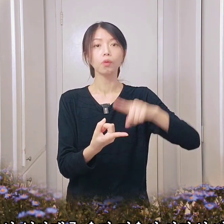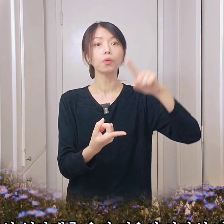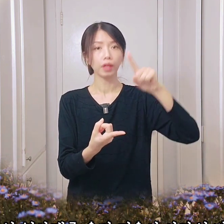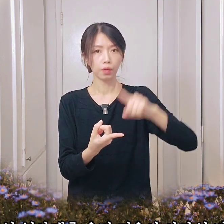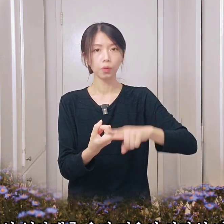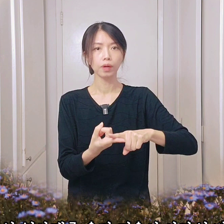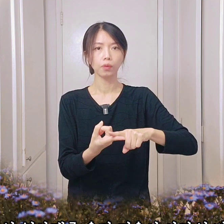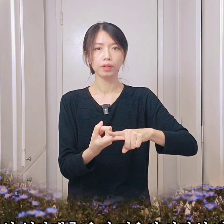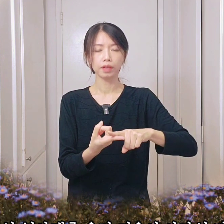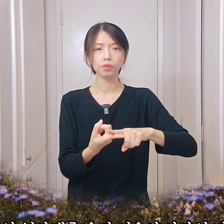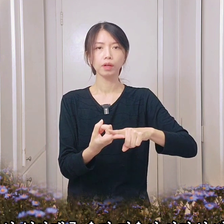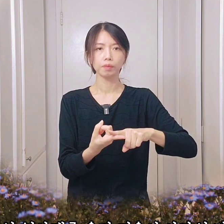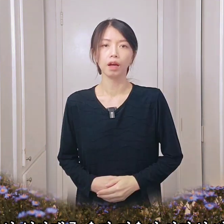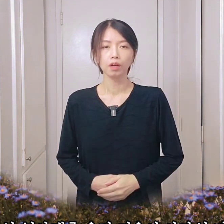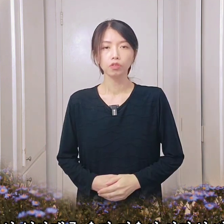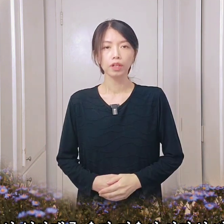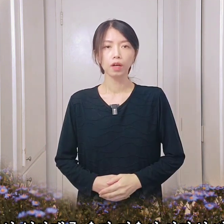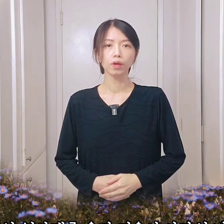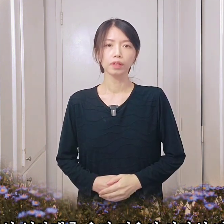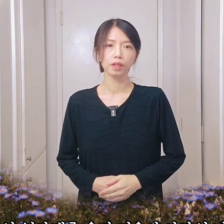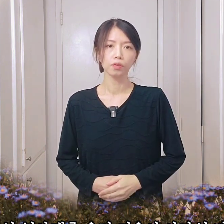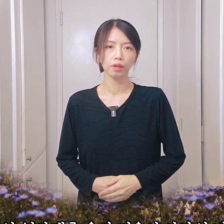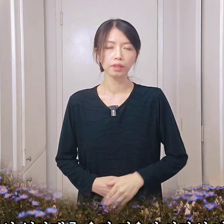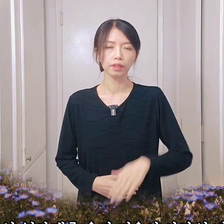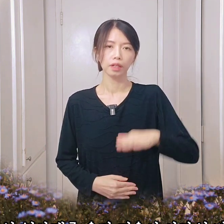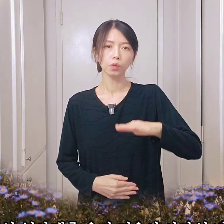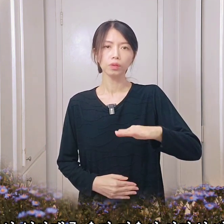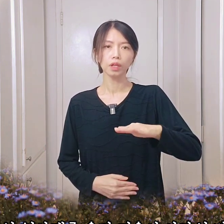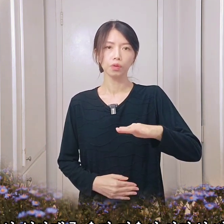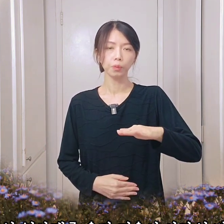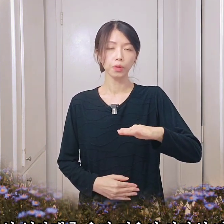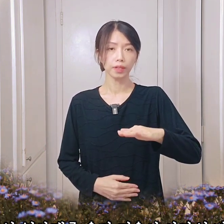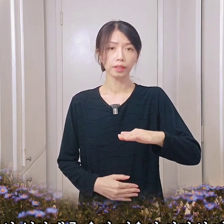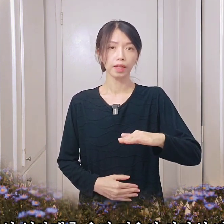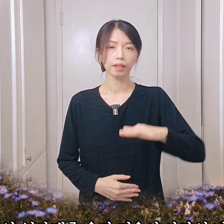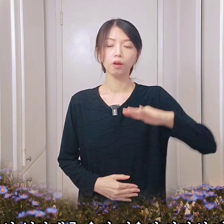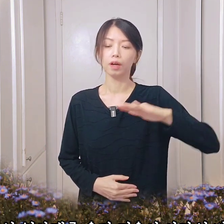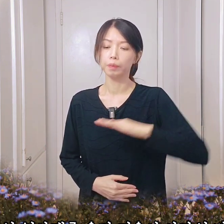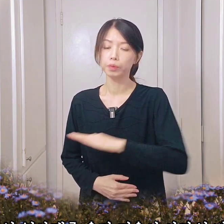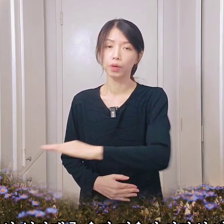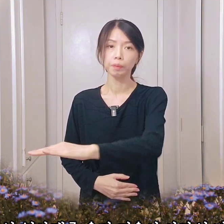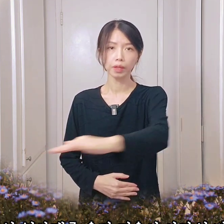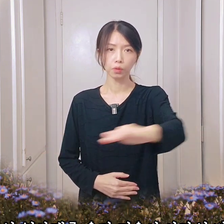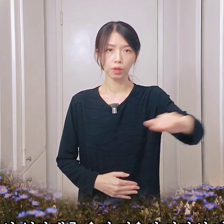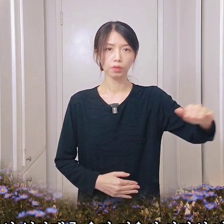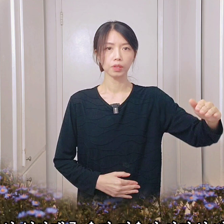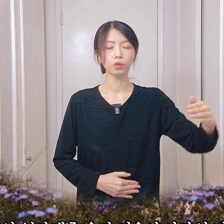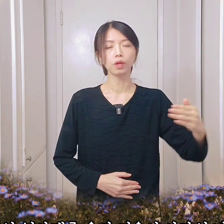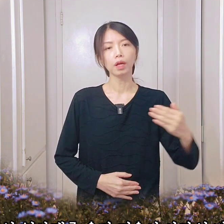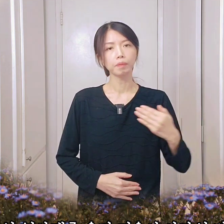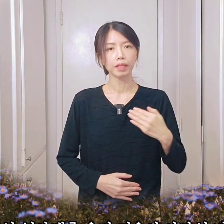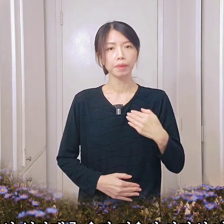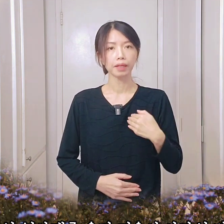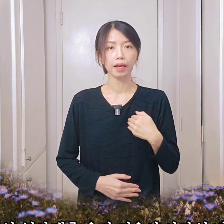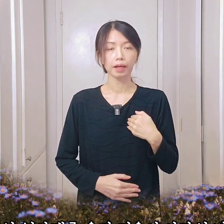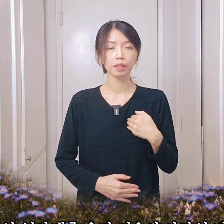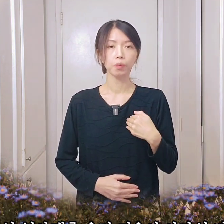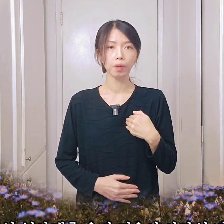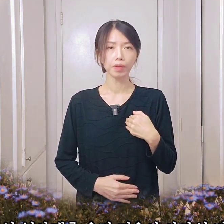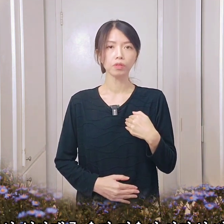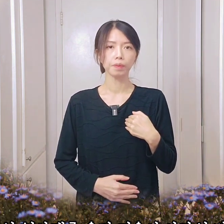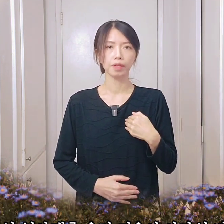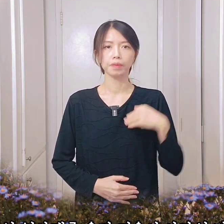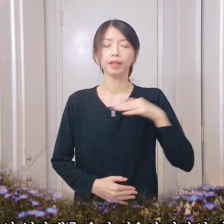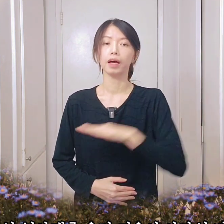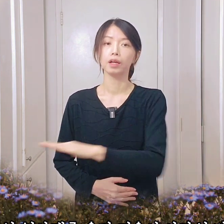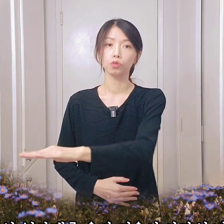그대로, 뭐뭐대로라고 한 뜻의 수어가 됩니다. 우리라고 한 뜻의 수어는 손등이 위로 보인 상태에서 앞으로 한 바퀴 돌려주시고 마지막에 나까지